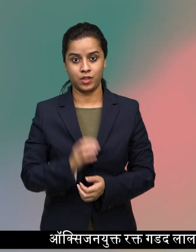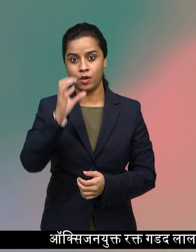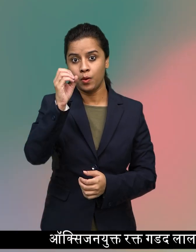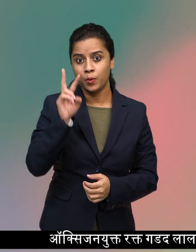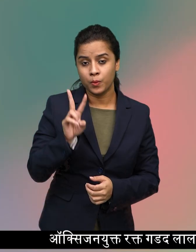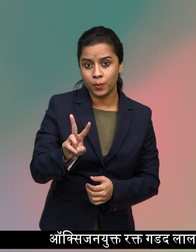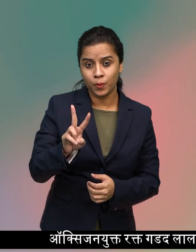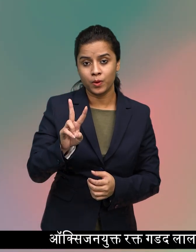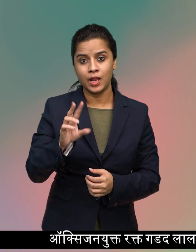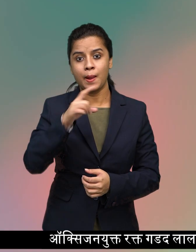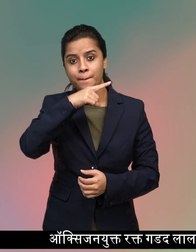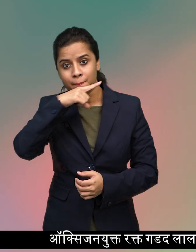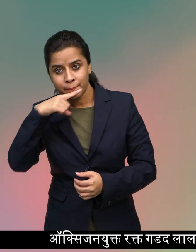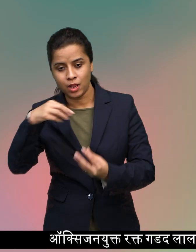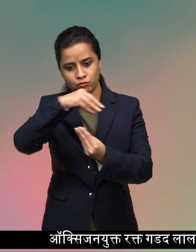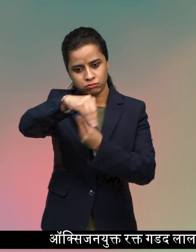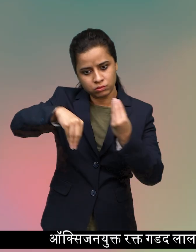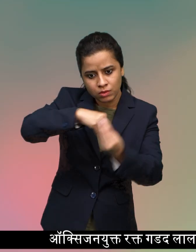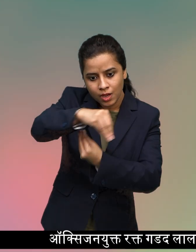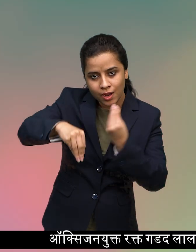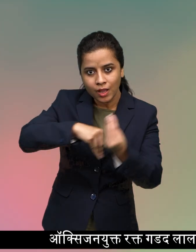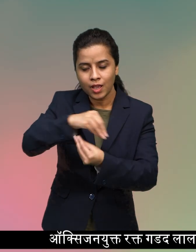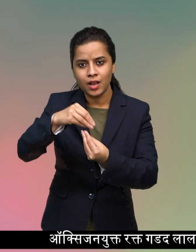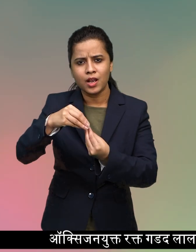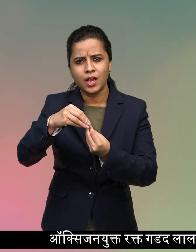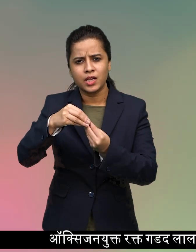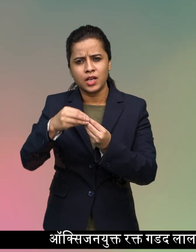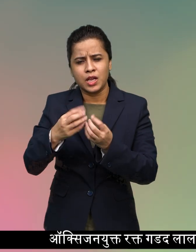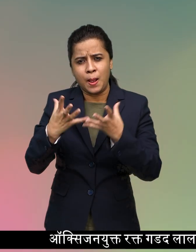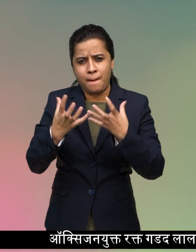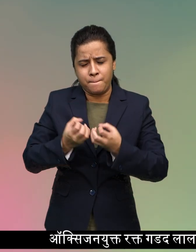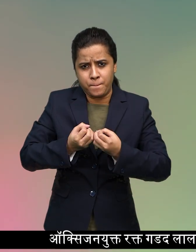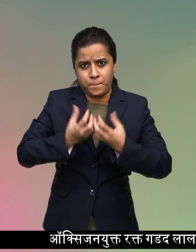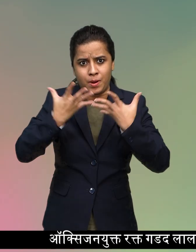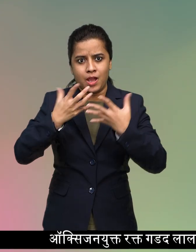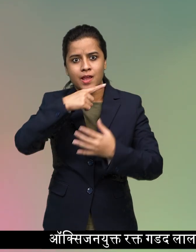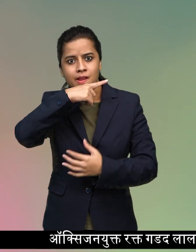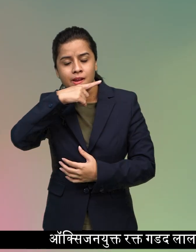ऑक्सिजनयुक्त रक्त गडद लाल रंगाचे असून त्याचा स्वाद किंचित खारट असतो.